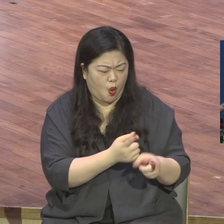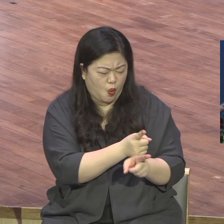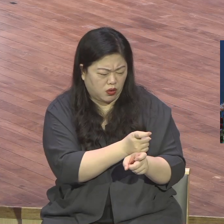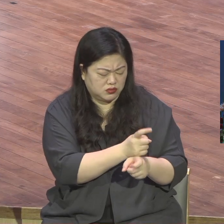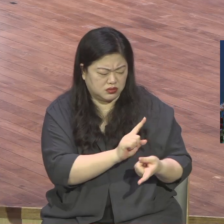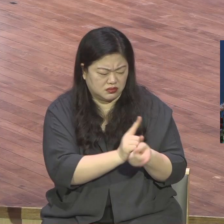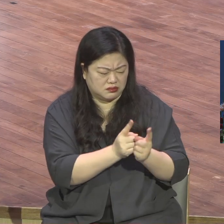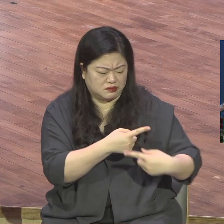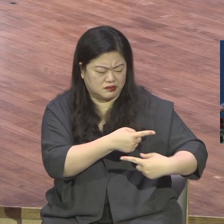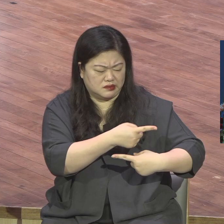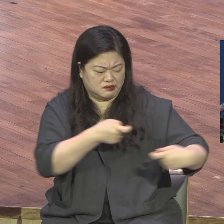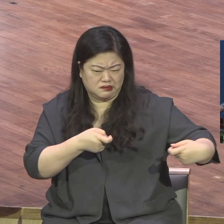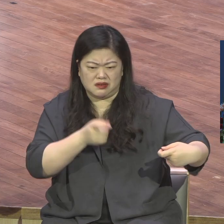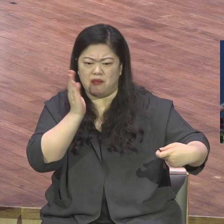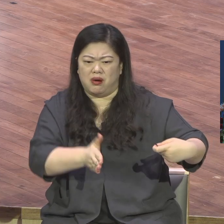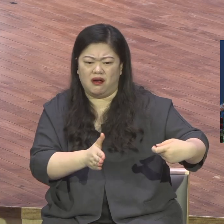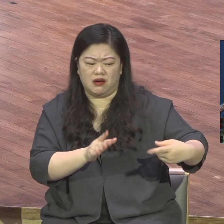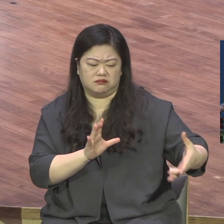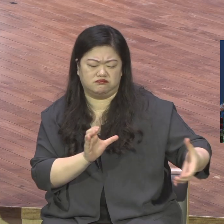하나님의 사랑인 십자가.